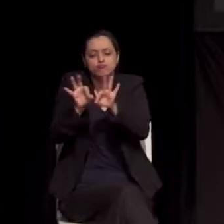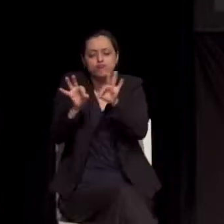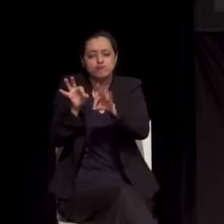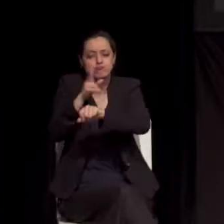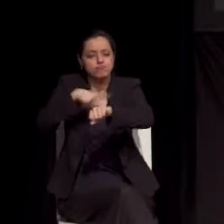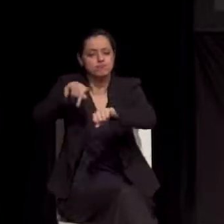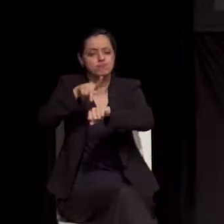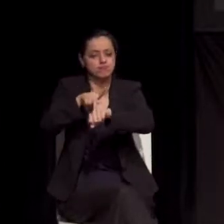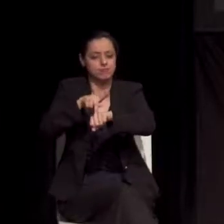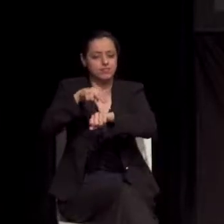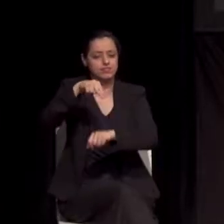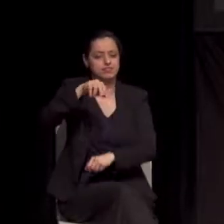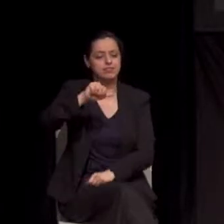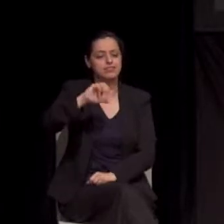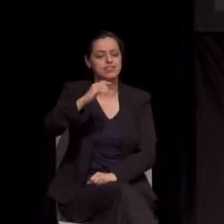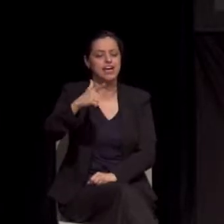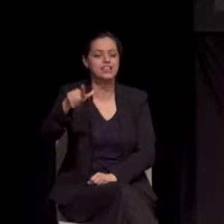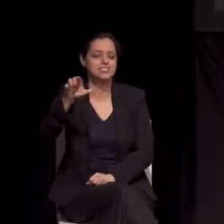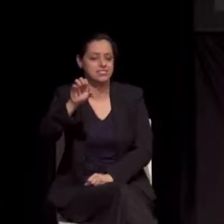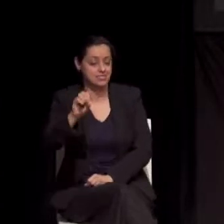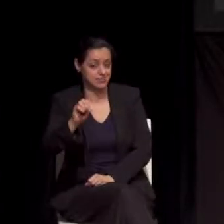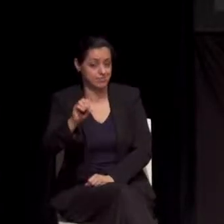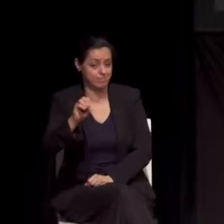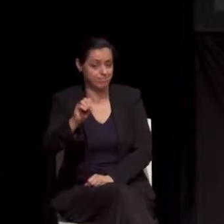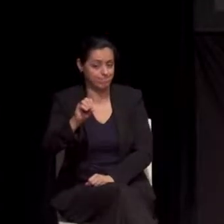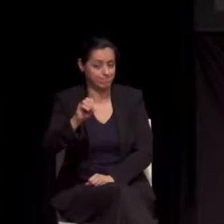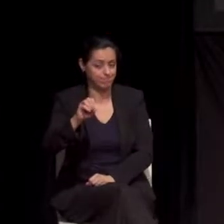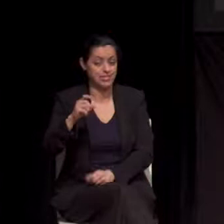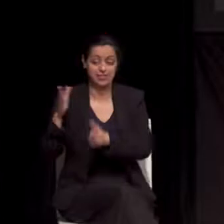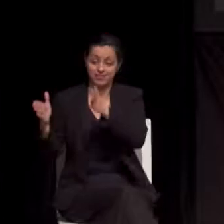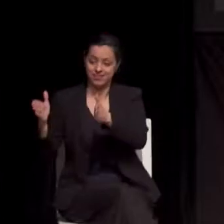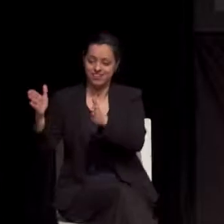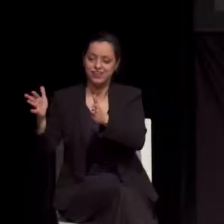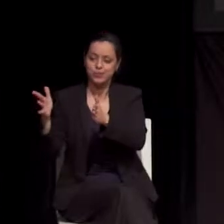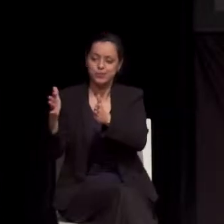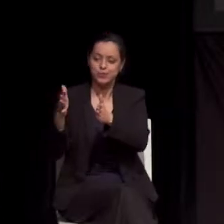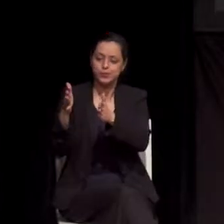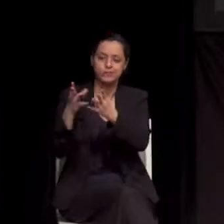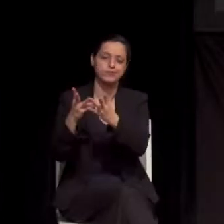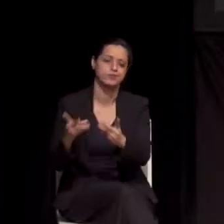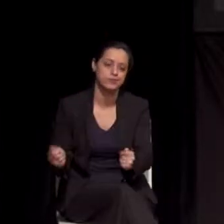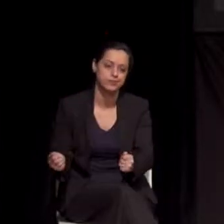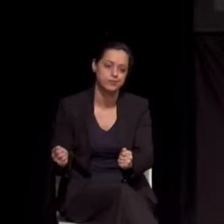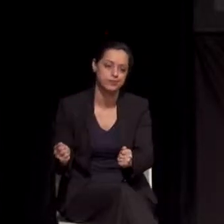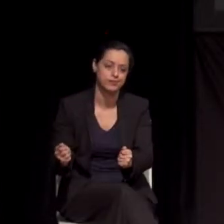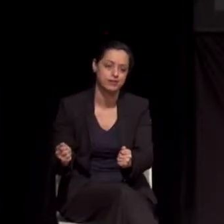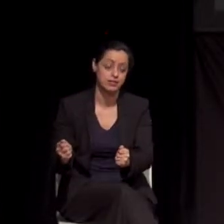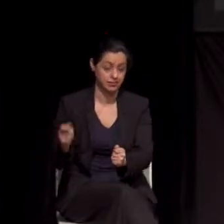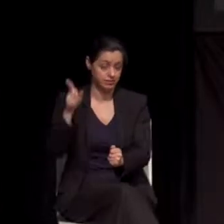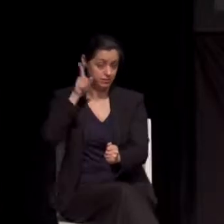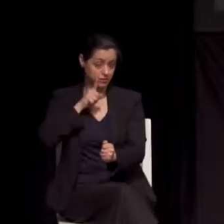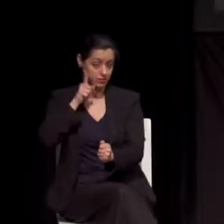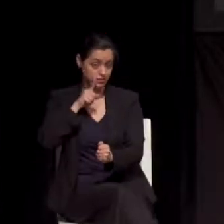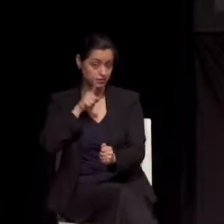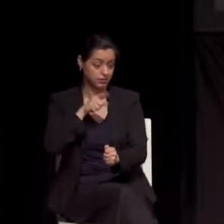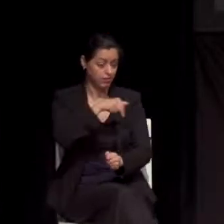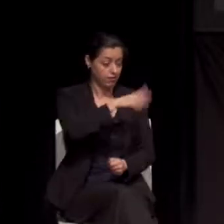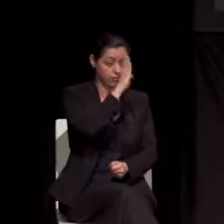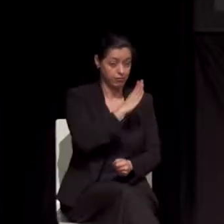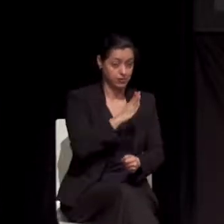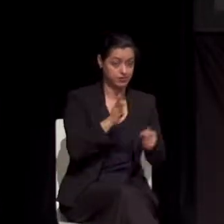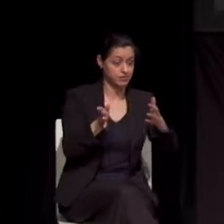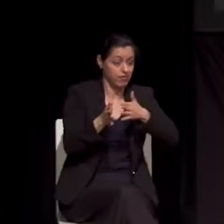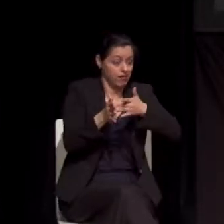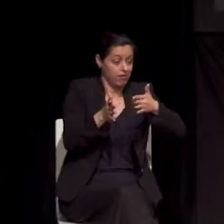Infelizmente, isso foi travado. O plano dessa pessoa que quer manter o